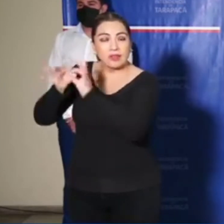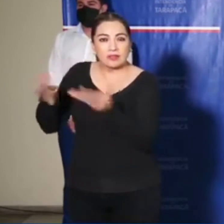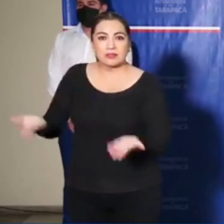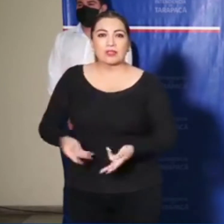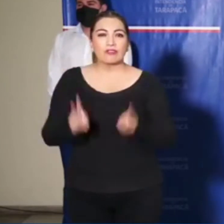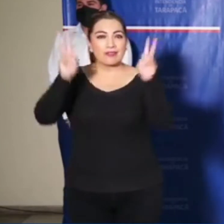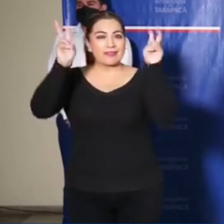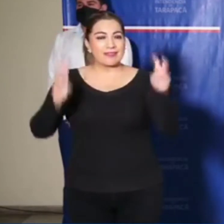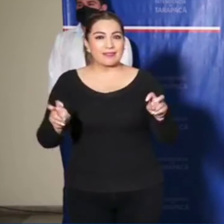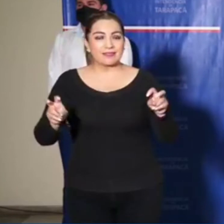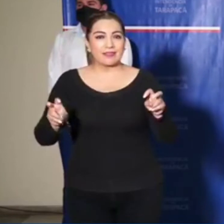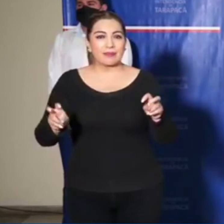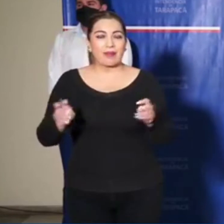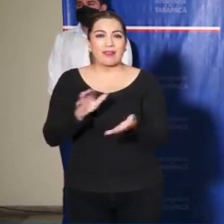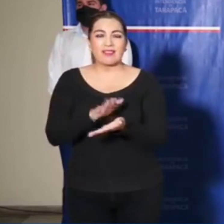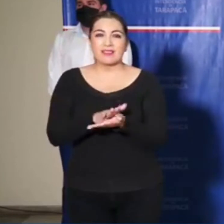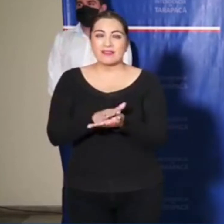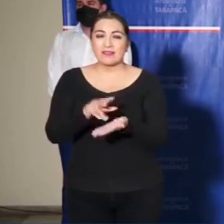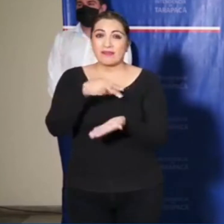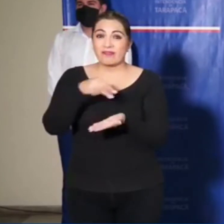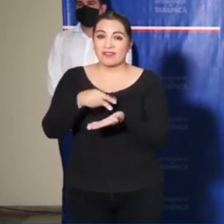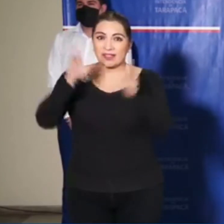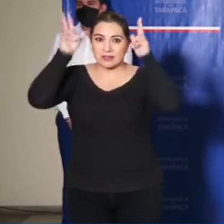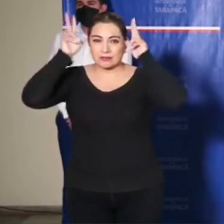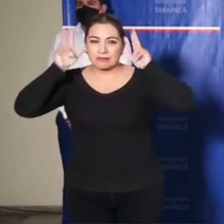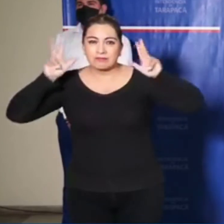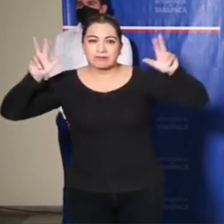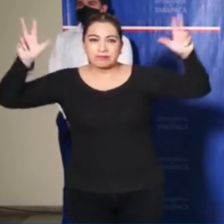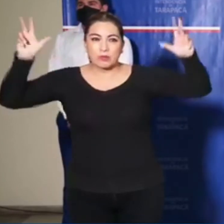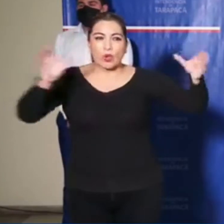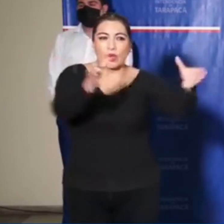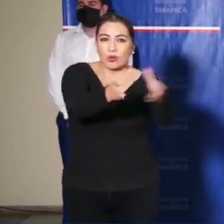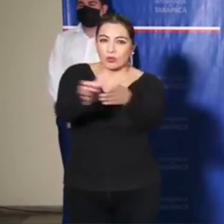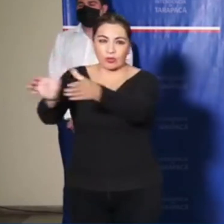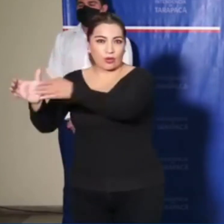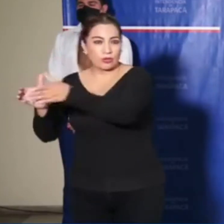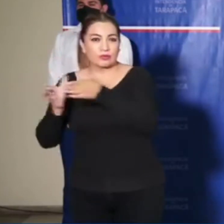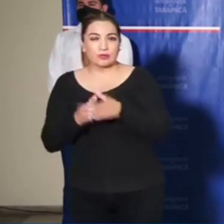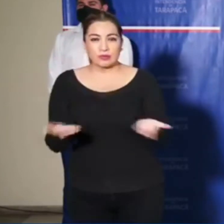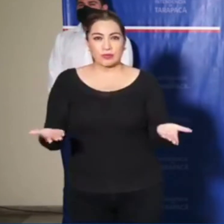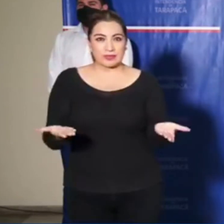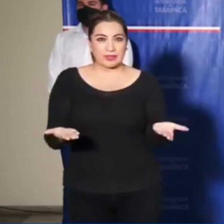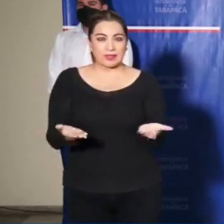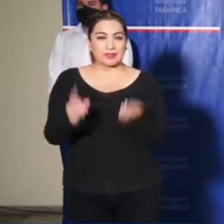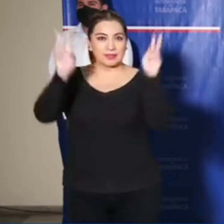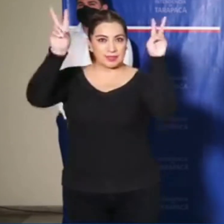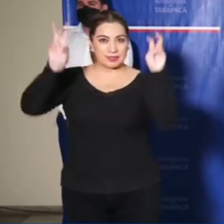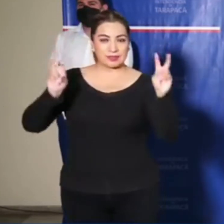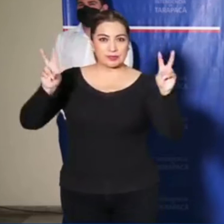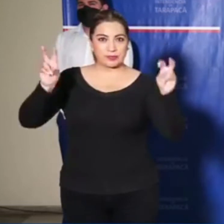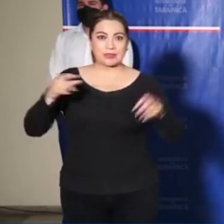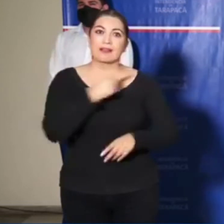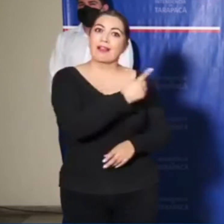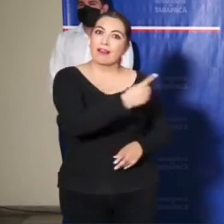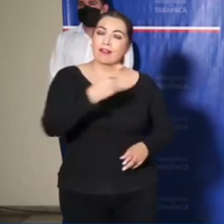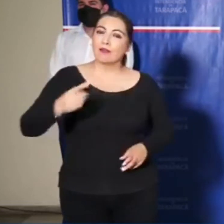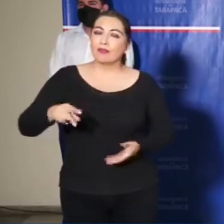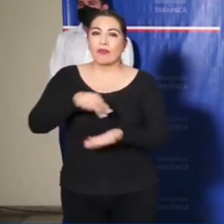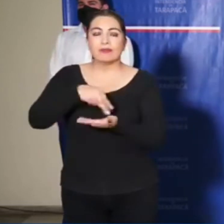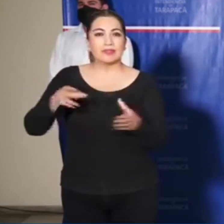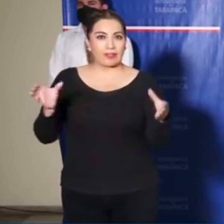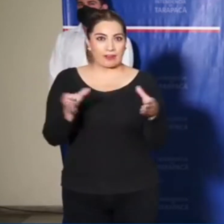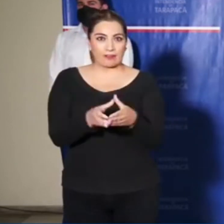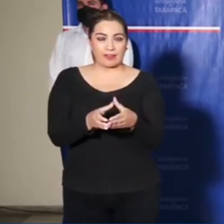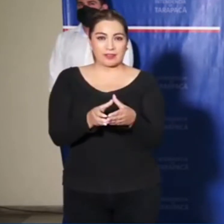que significa la fiesta de la Tirana, los bailes en ella, lo que significa, ¿no es cierto?, para cada uno de los bailes